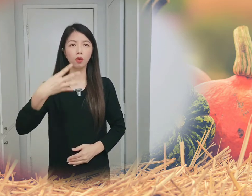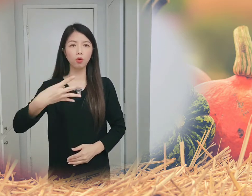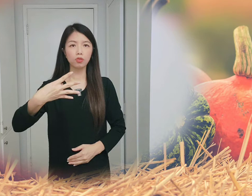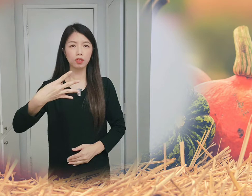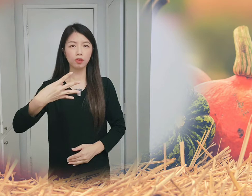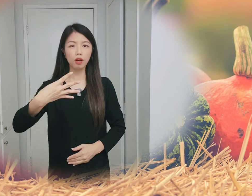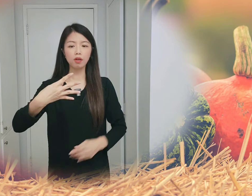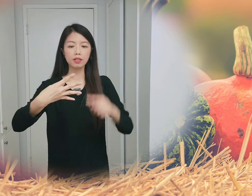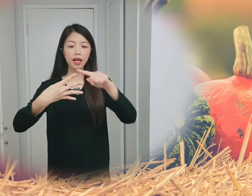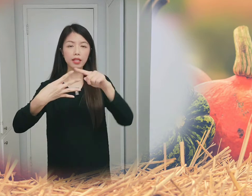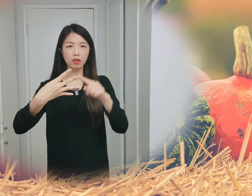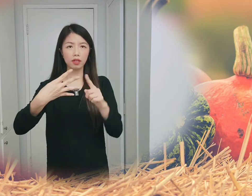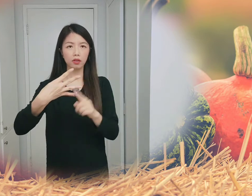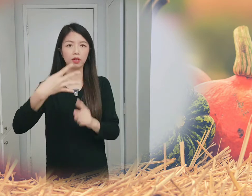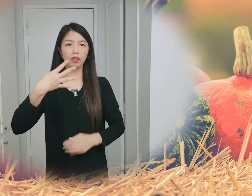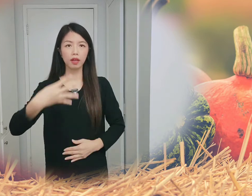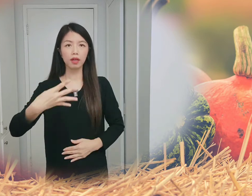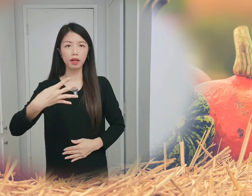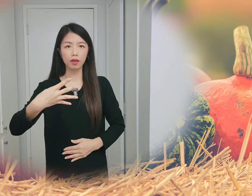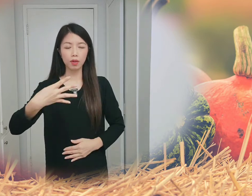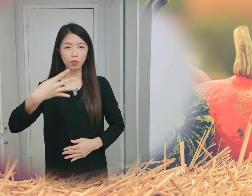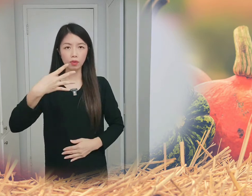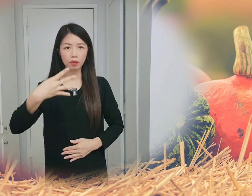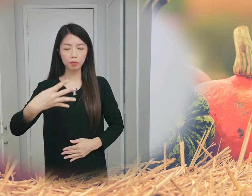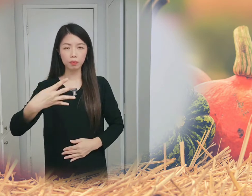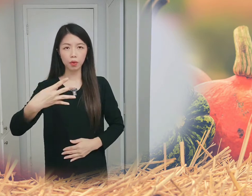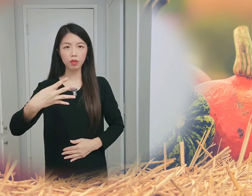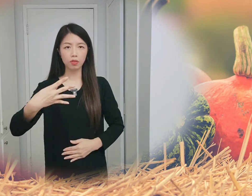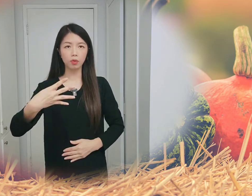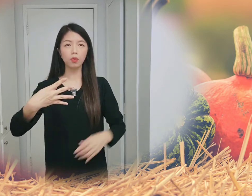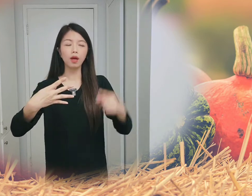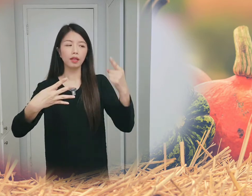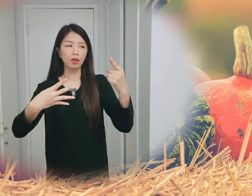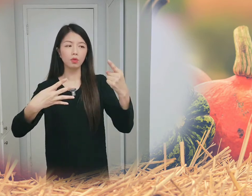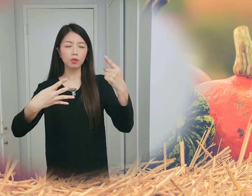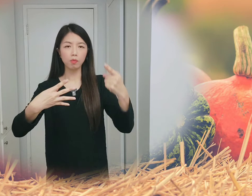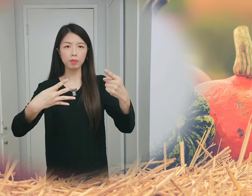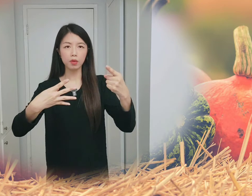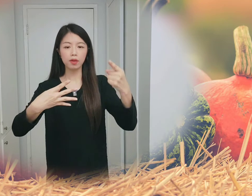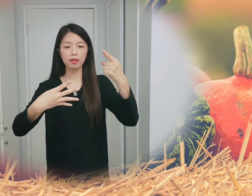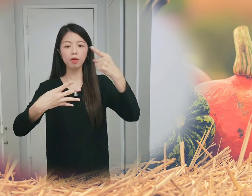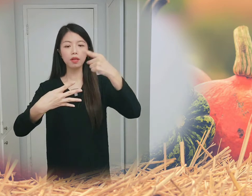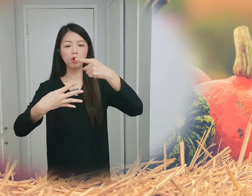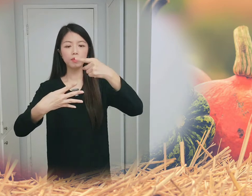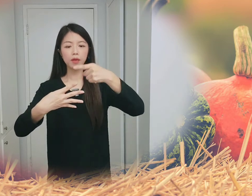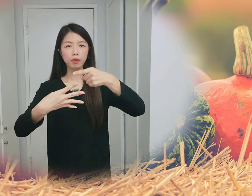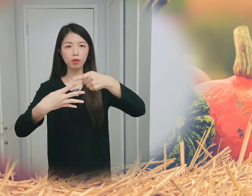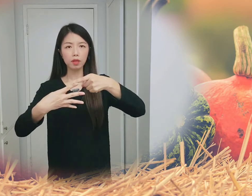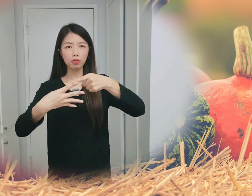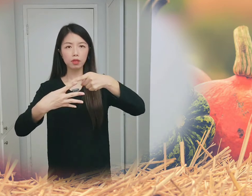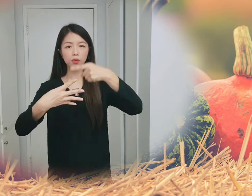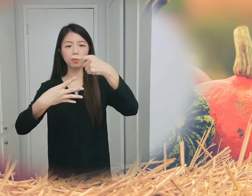안에 넣어 주시고요. 사계절이잖아요. 이렇게 왼손은 표현해 주시고 다른 손은 검지만 이용해서 이 검지를